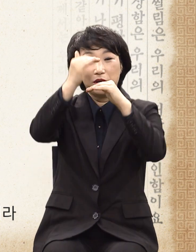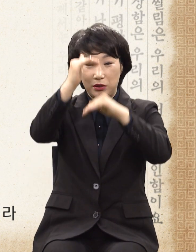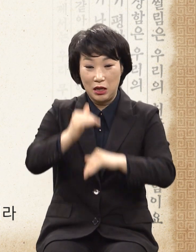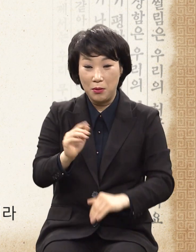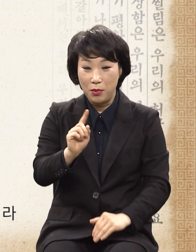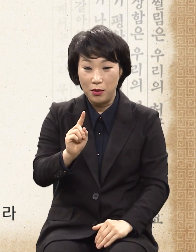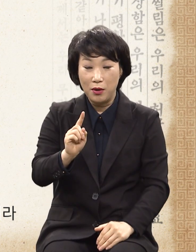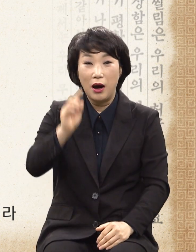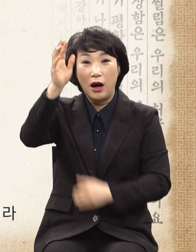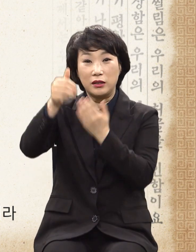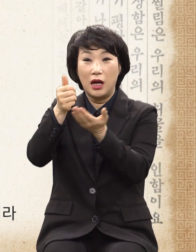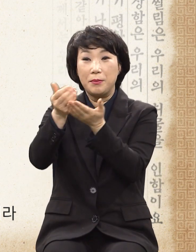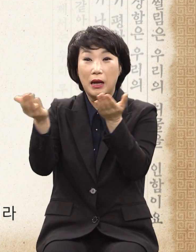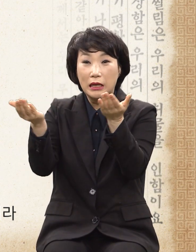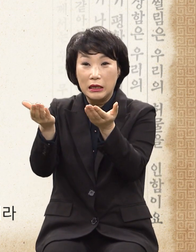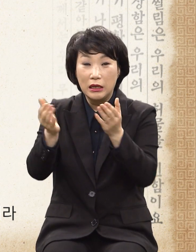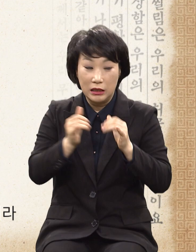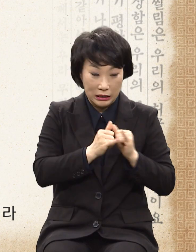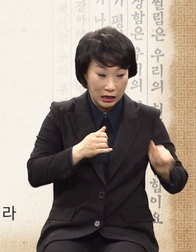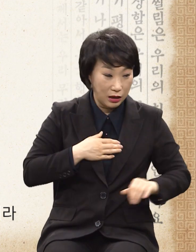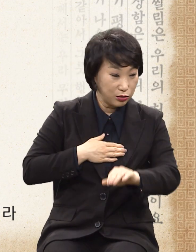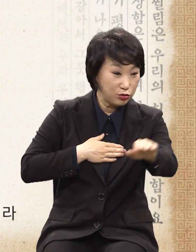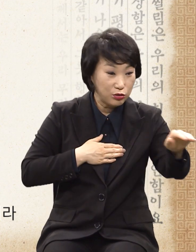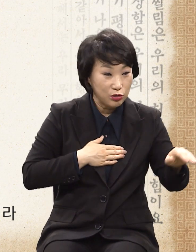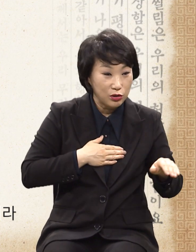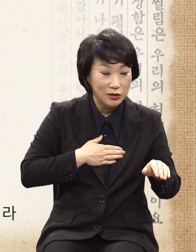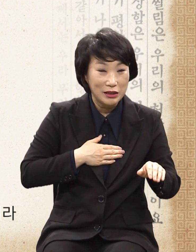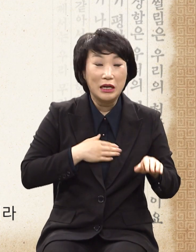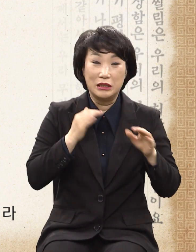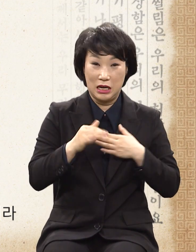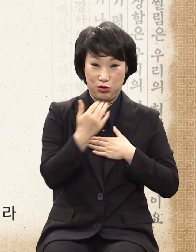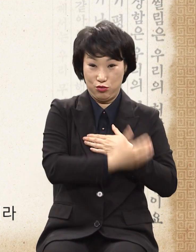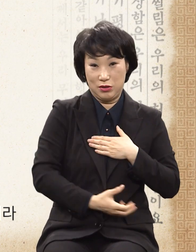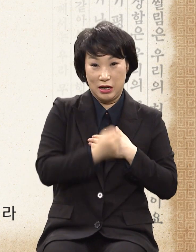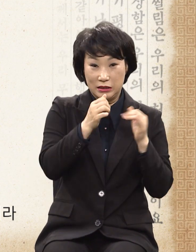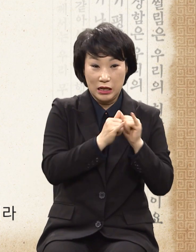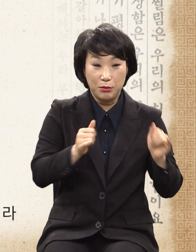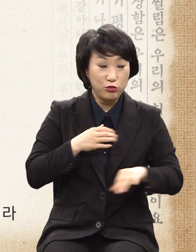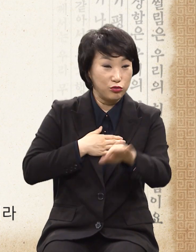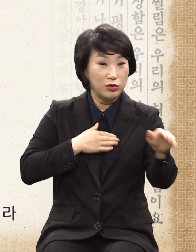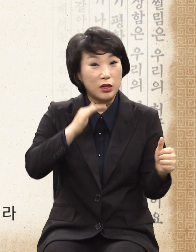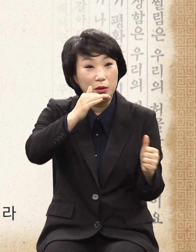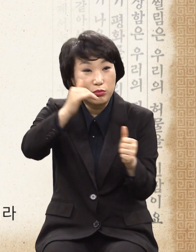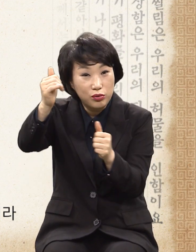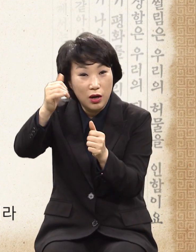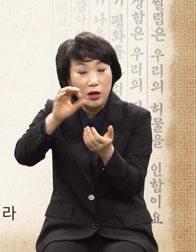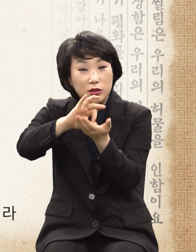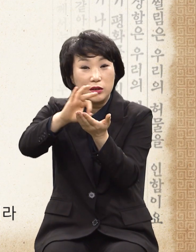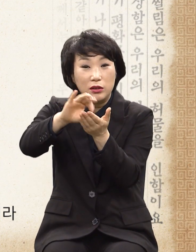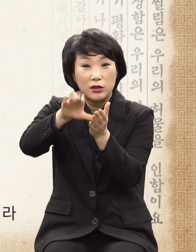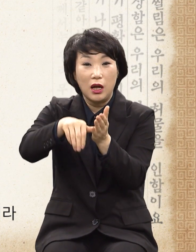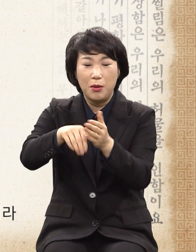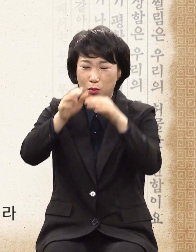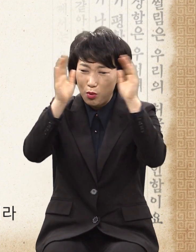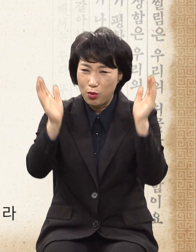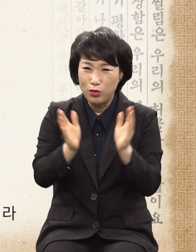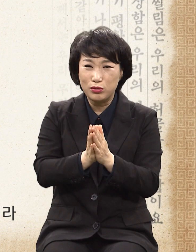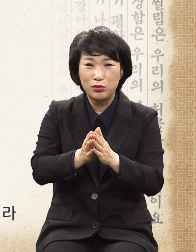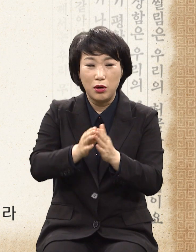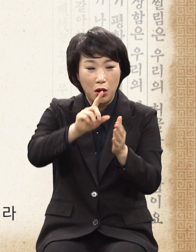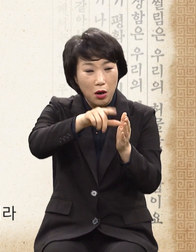하나님의 사역의 인간의 육체를 가진 사람들이 사용되는데 다